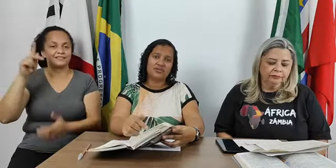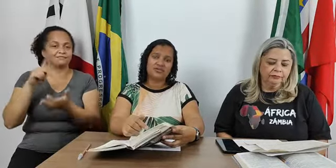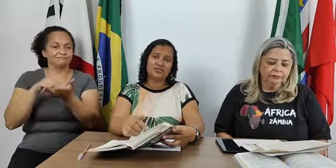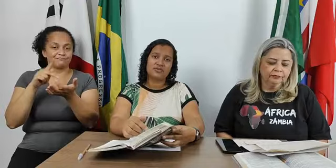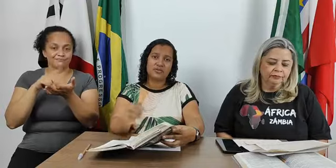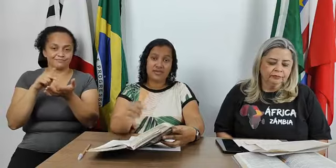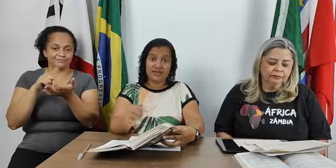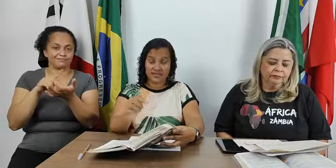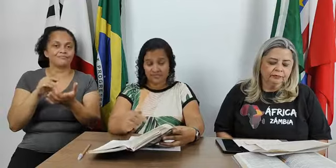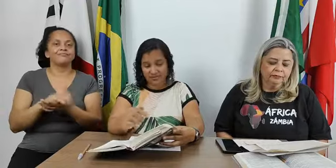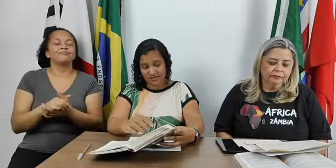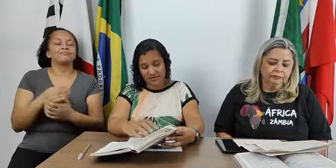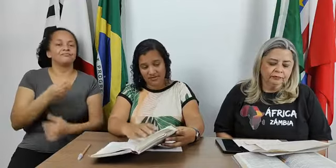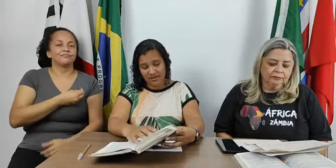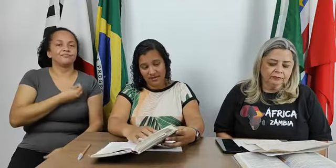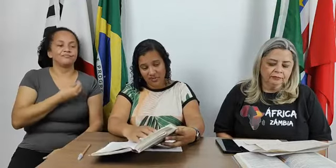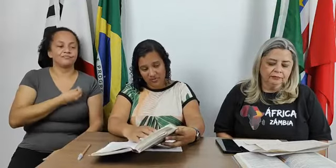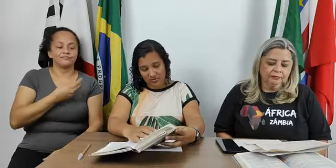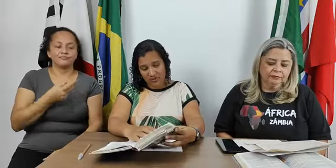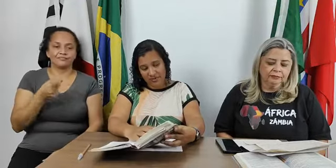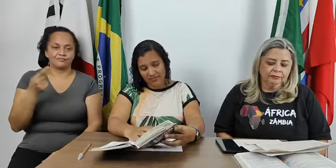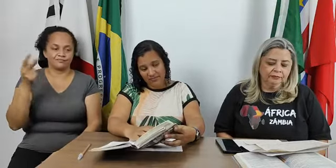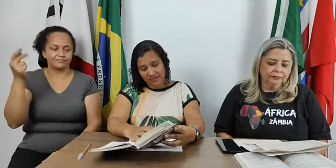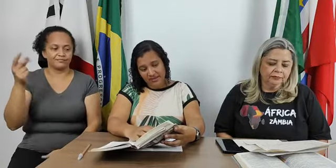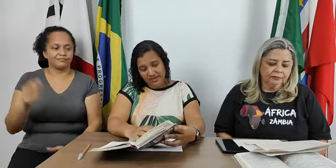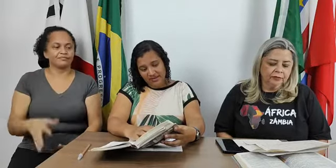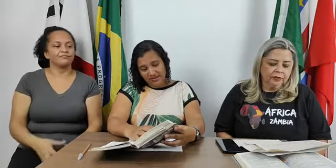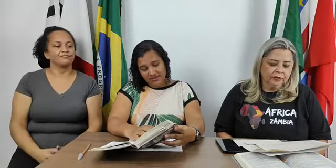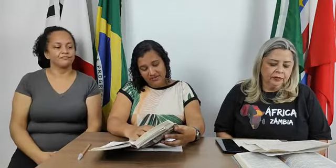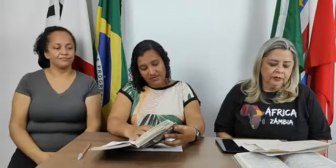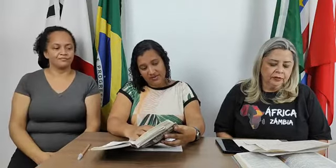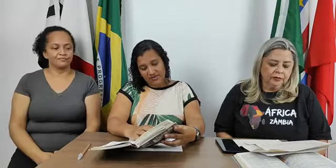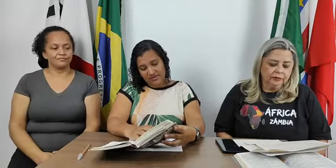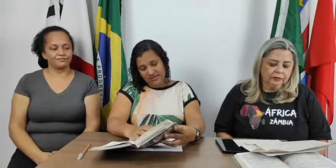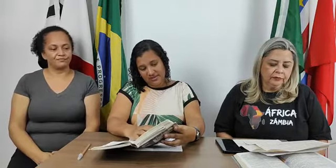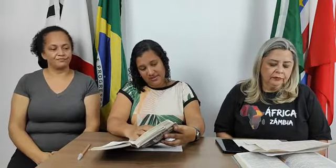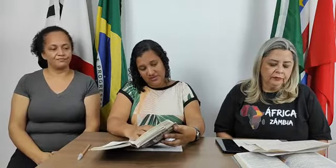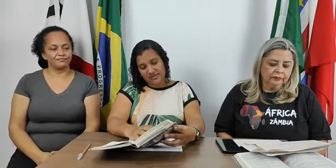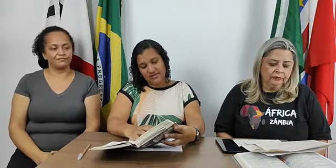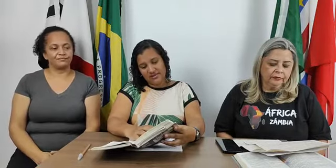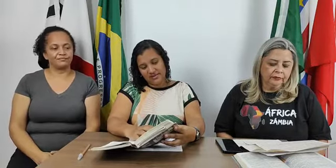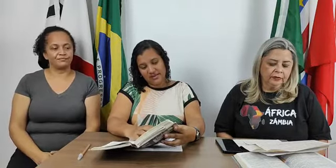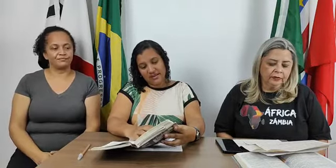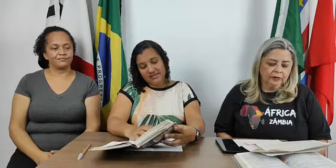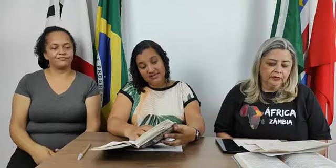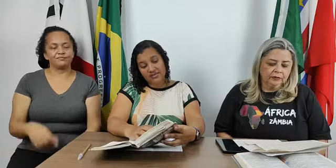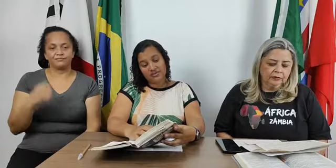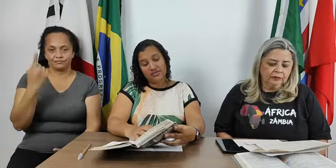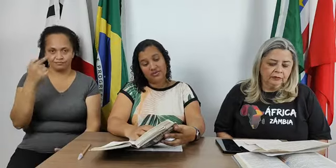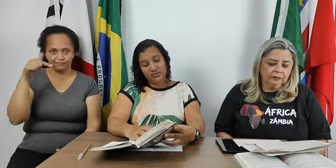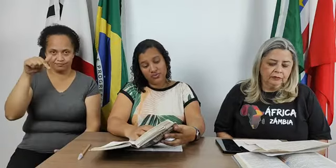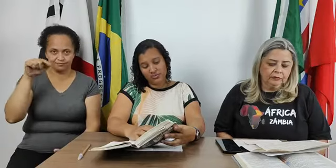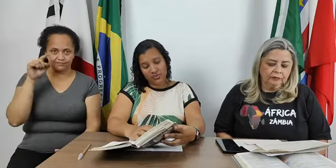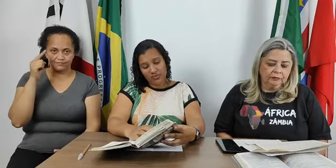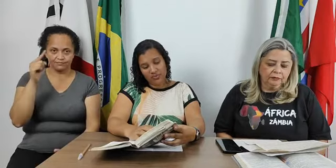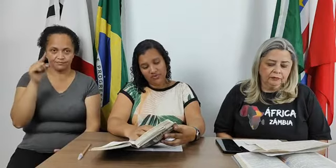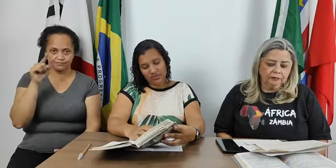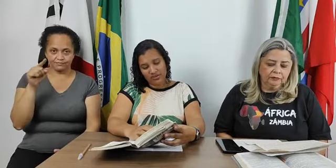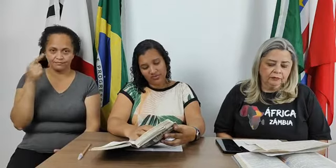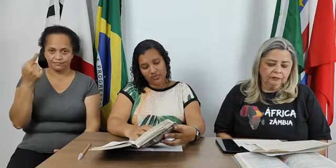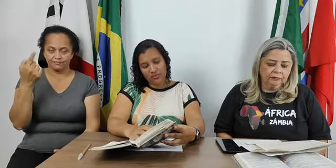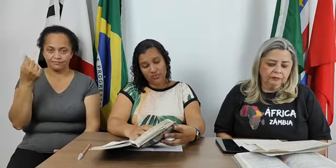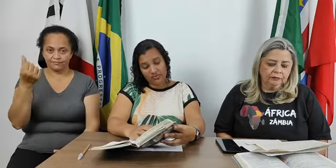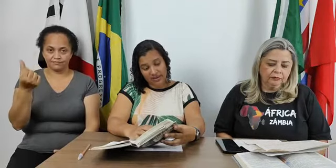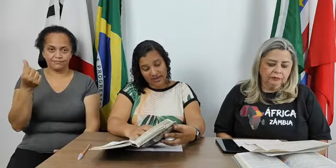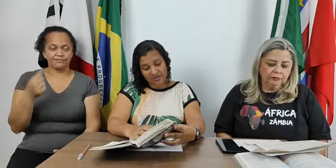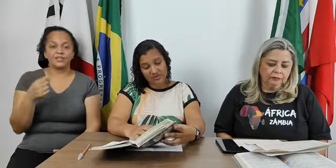eterna, gente. Essa é a vida eterna. Mas vamos lá. Versículo 16. Eles não são deste mundo, como eu também